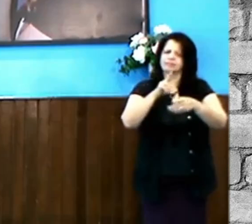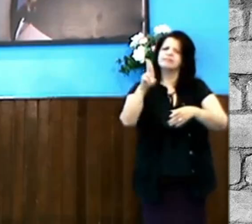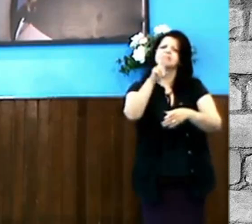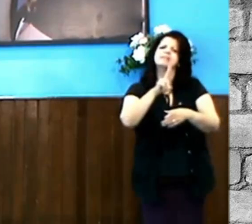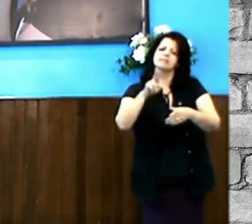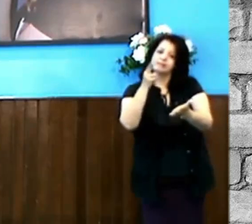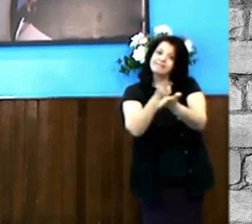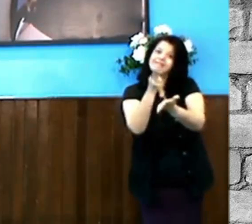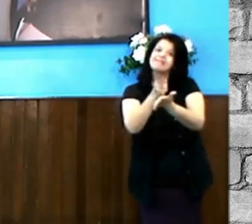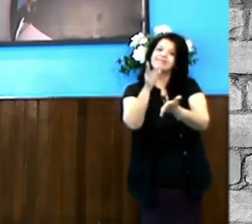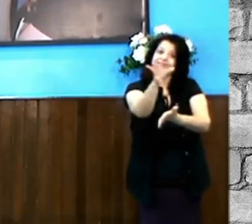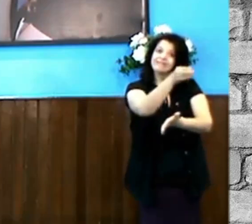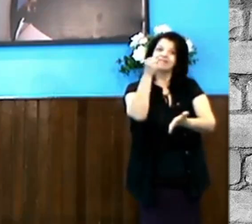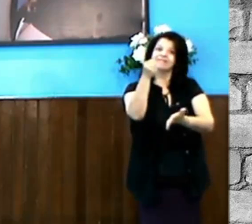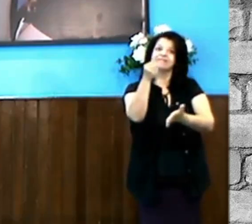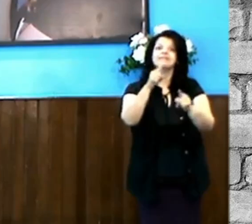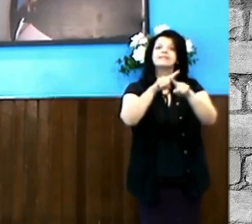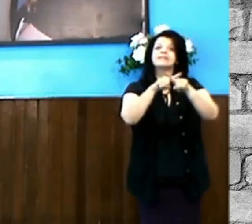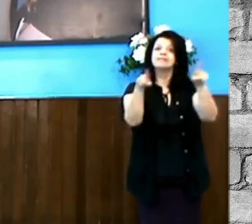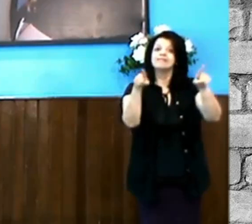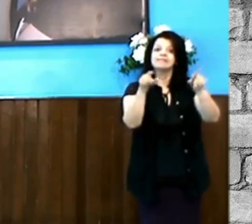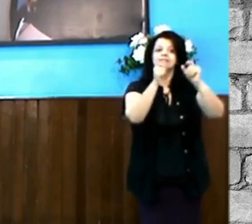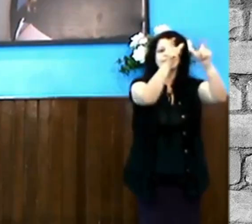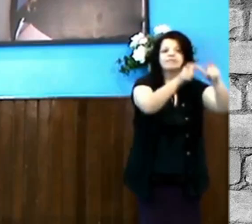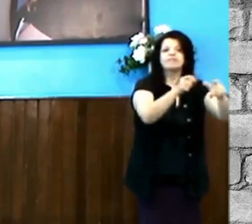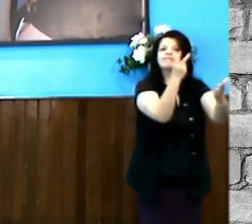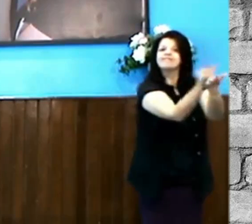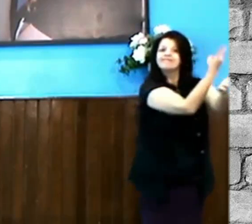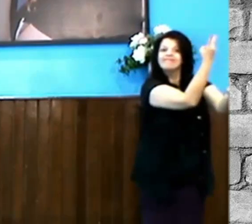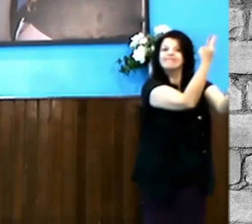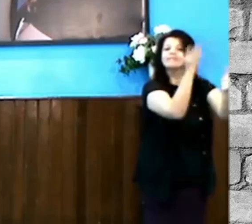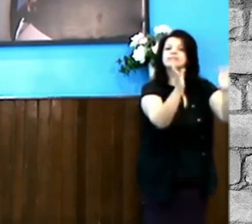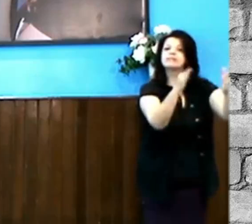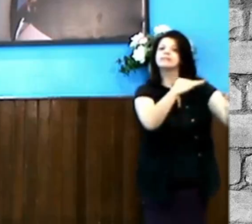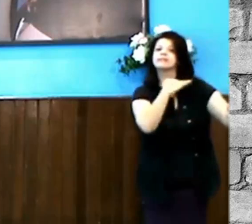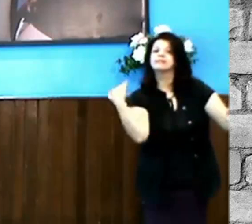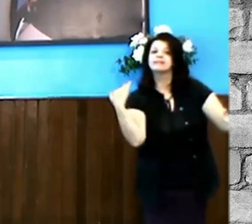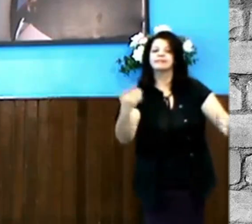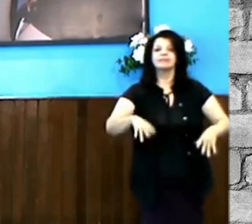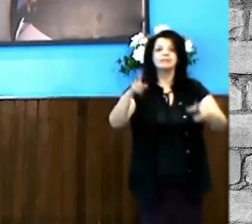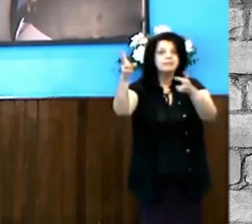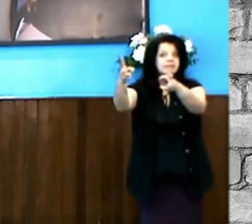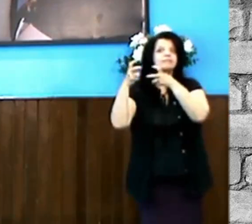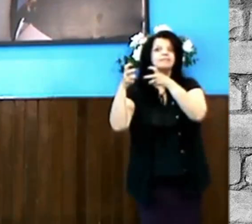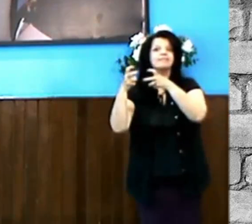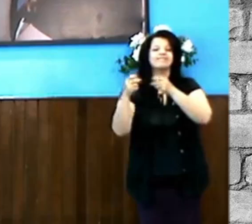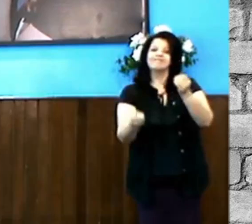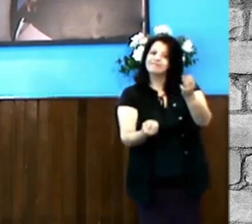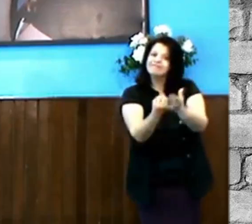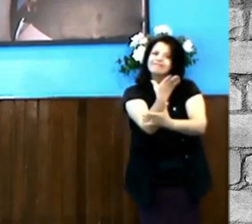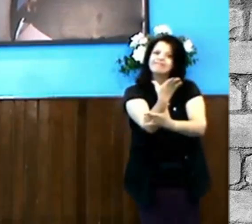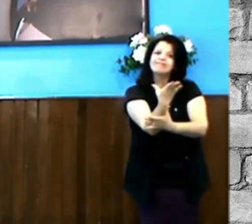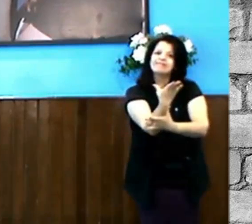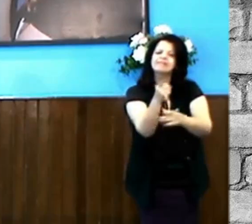Só que fora do lugar, a mesma substância agora mata. Então perceba que isso é o que